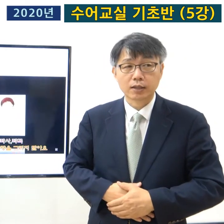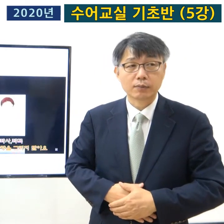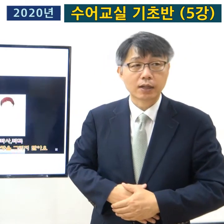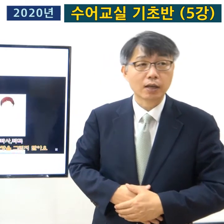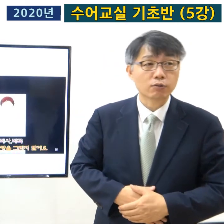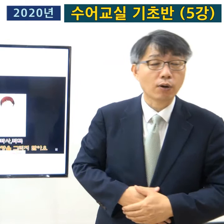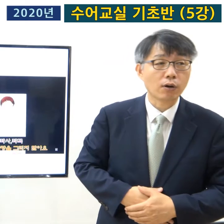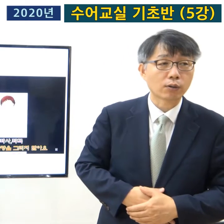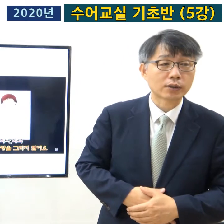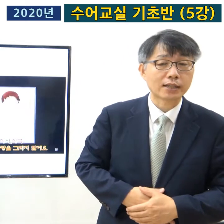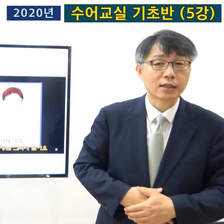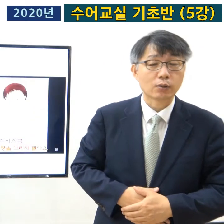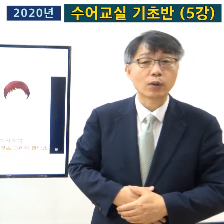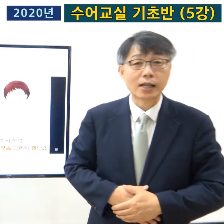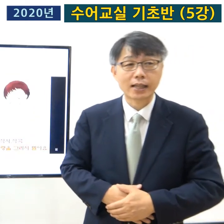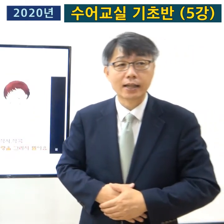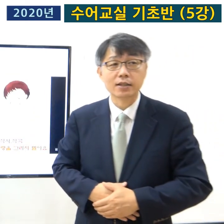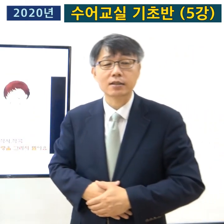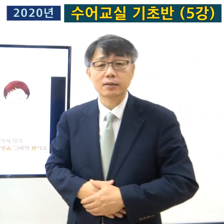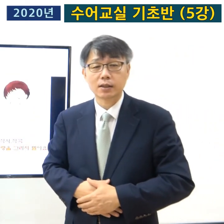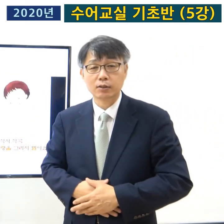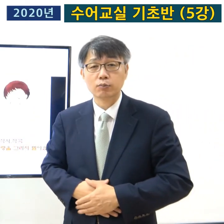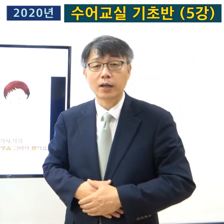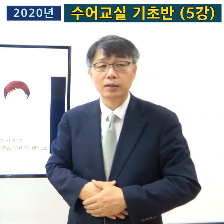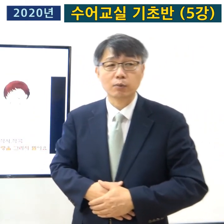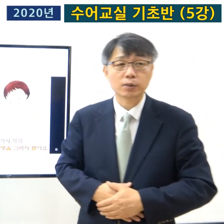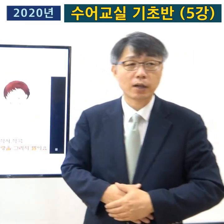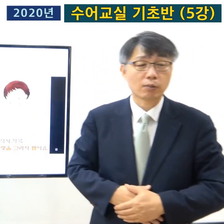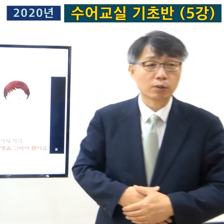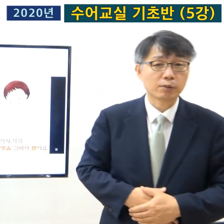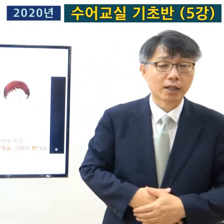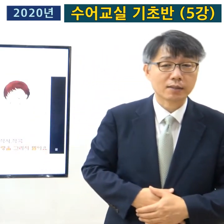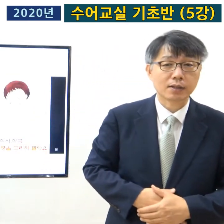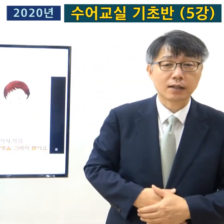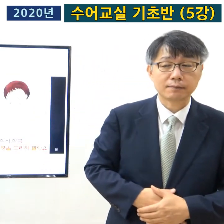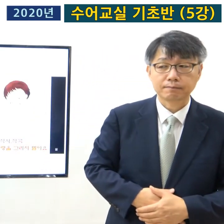이게 수원 오천 노래할 때 연습 준비하는 모습이라고 보시면 되겠습니다.